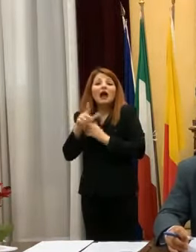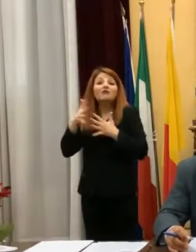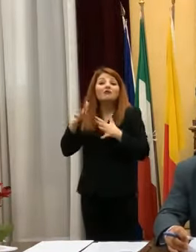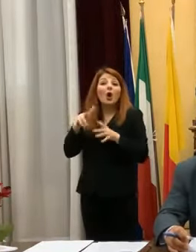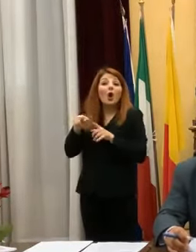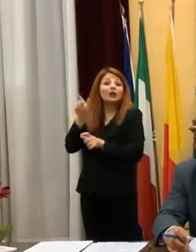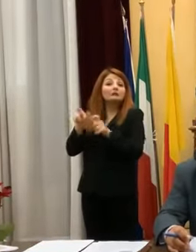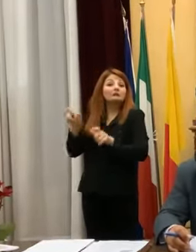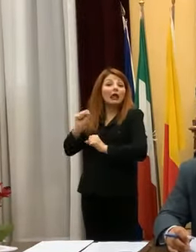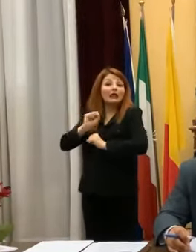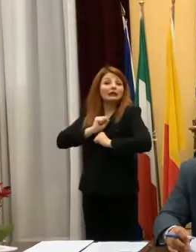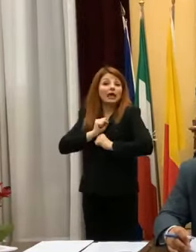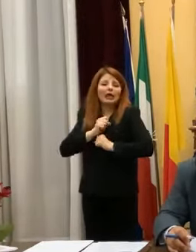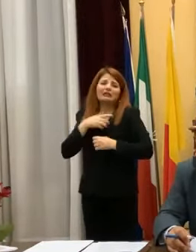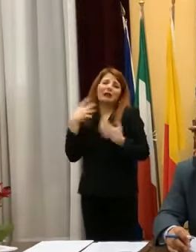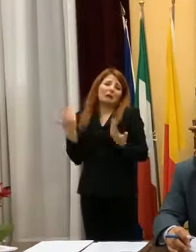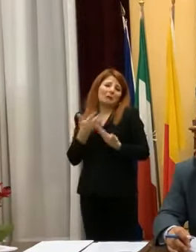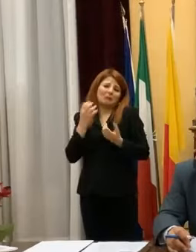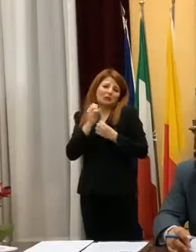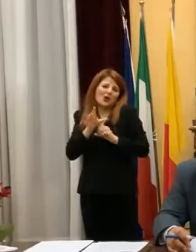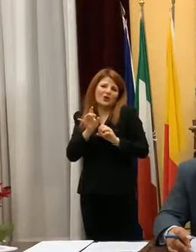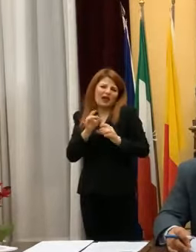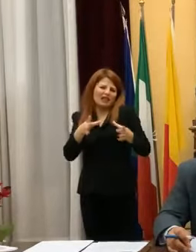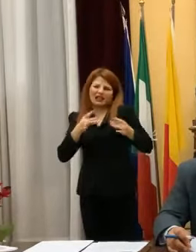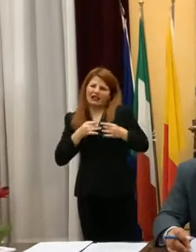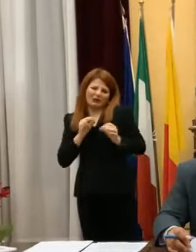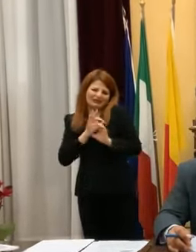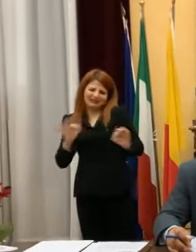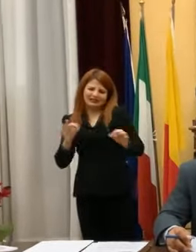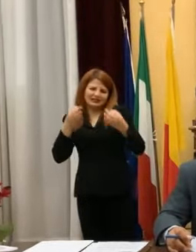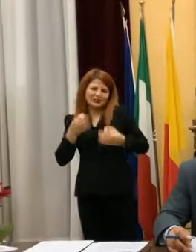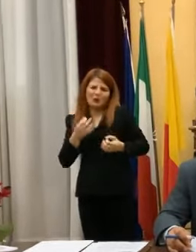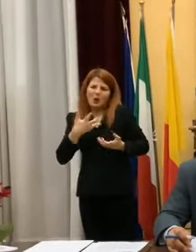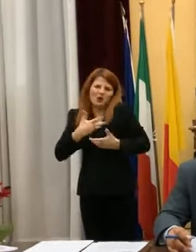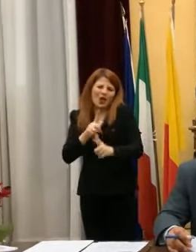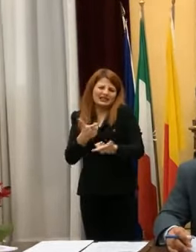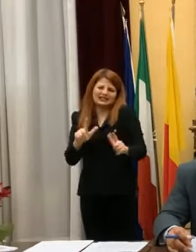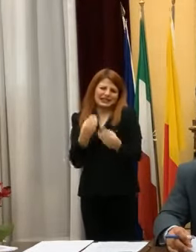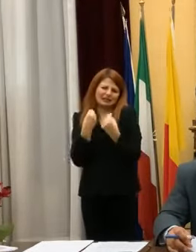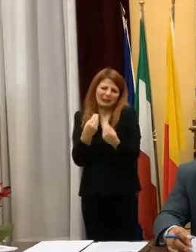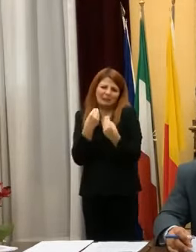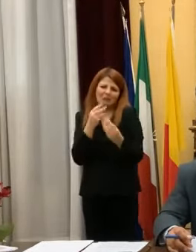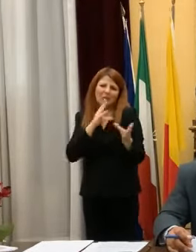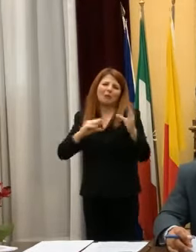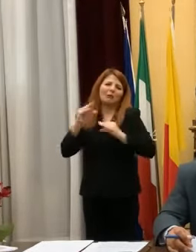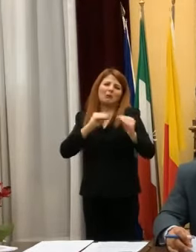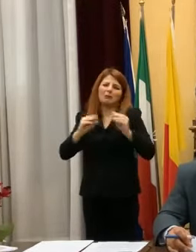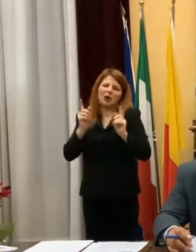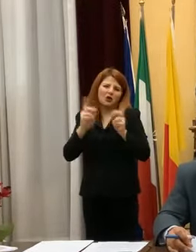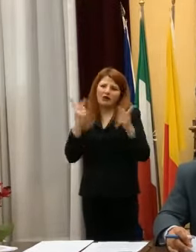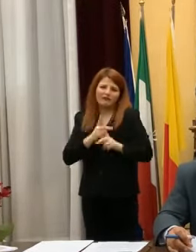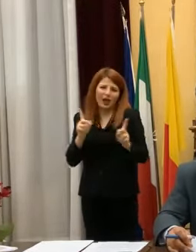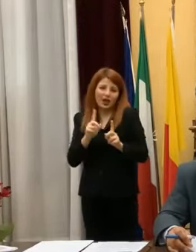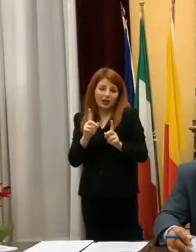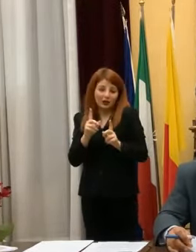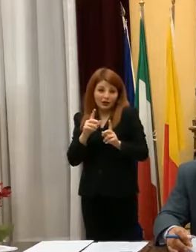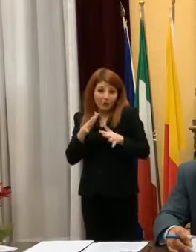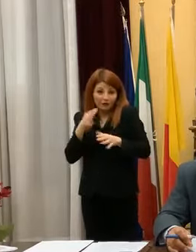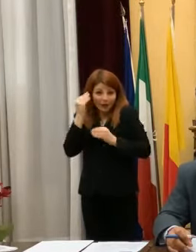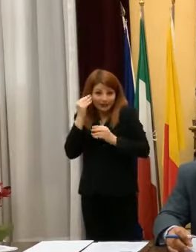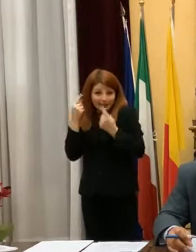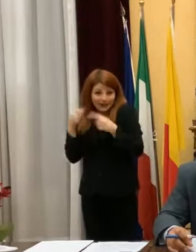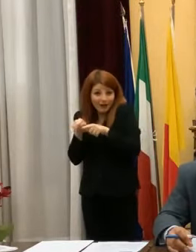rito scaramantico andare sulla neve significava proprio confermare che non